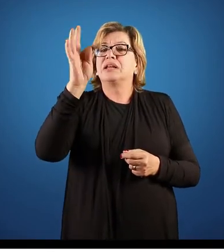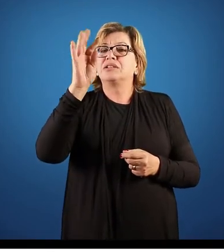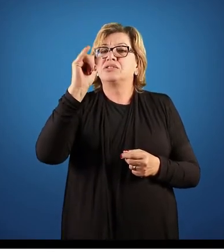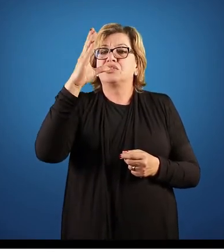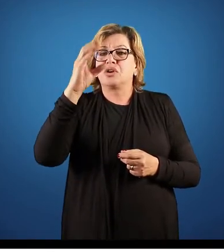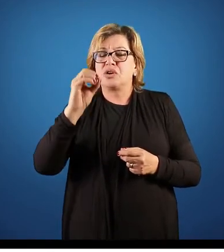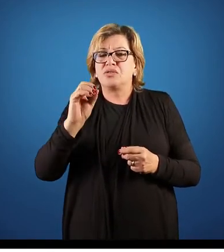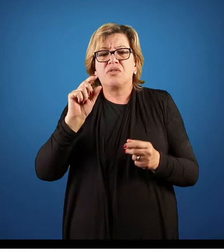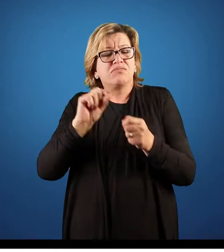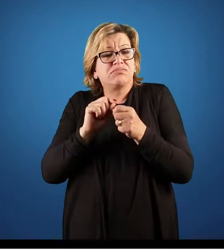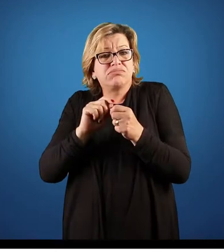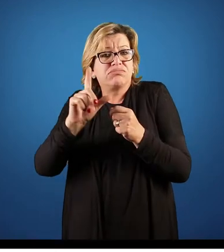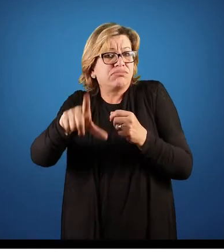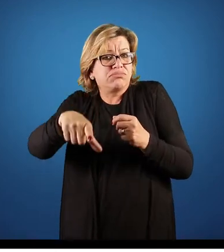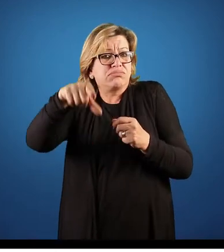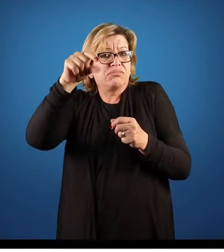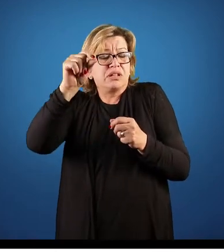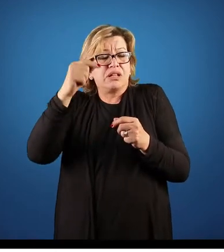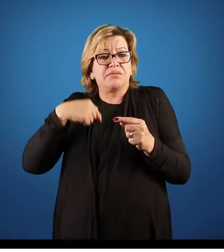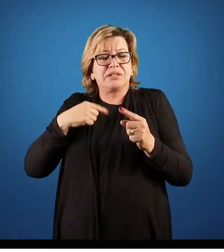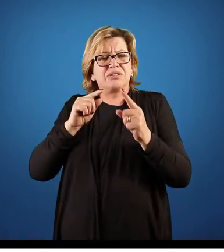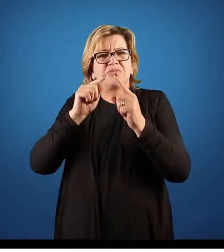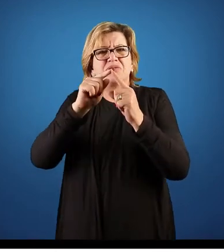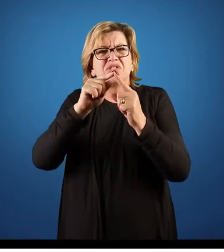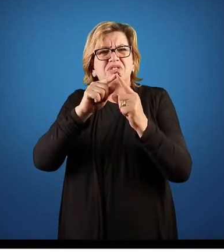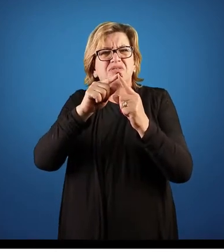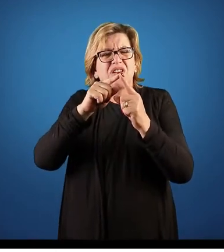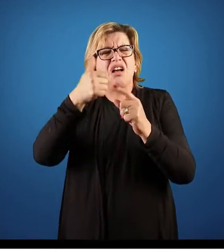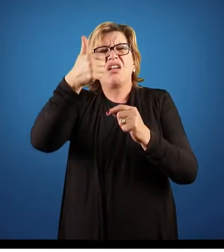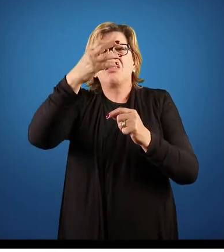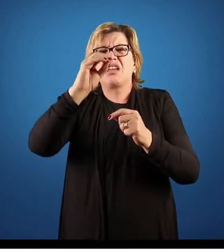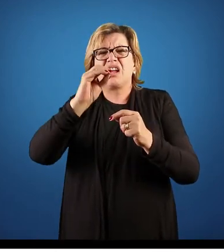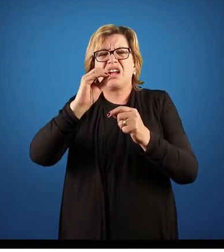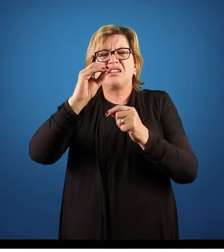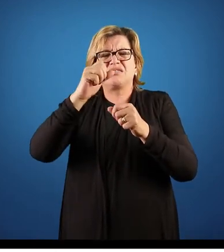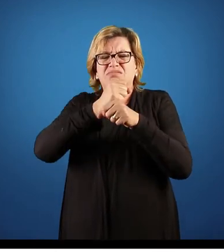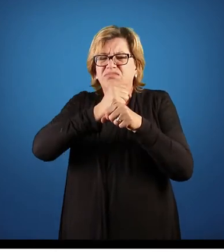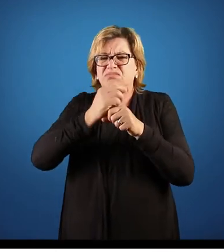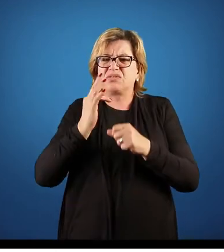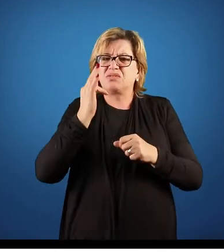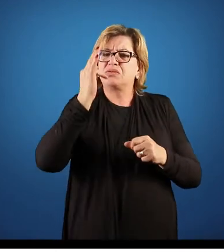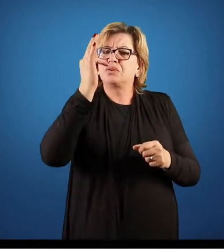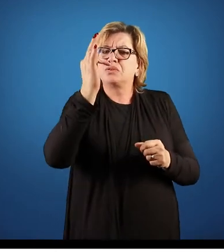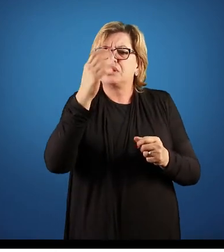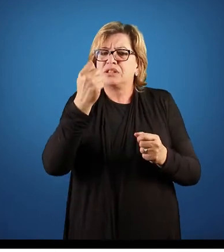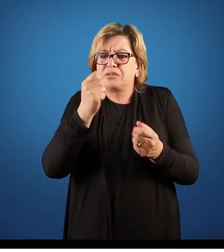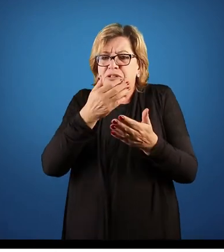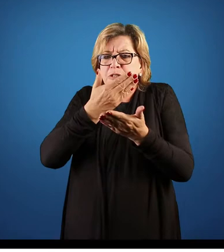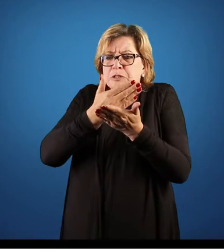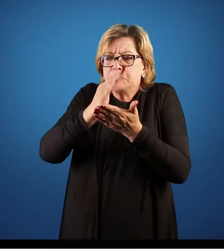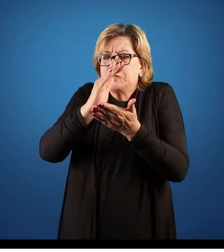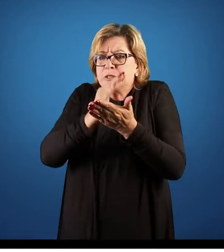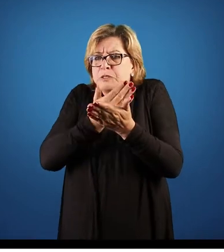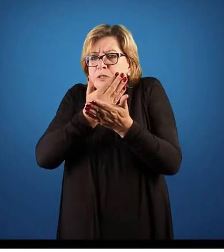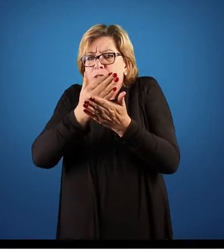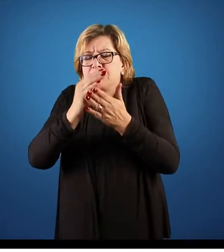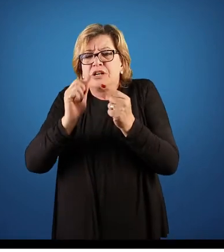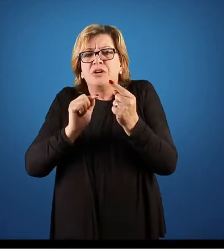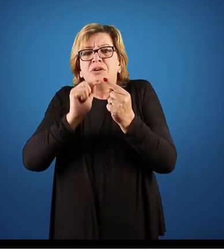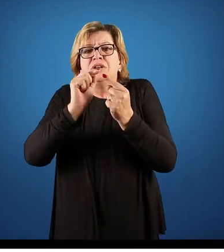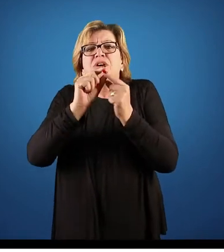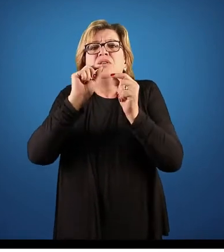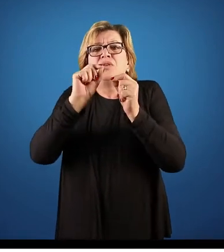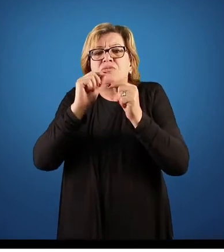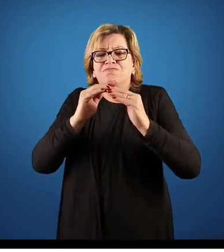eu vou pegar aquela tive de 10 anos da empresa olha para o que eu faço dez anos é preciso fatiar esse objetivo em dez